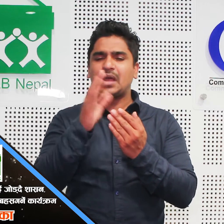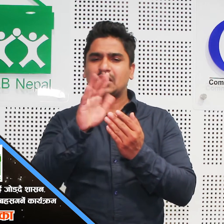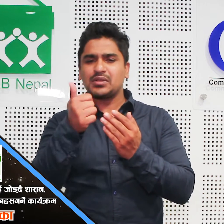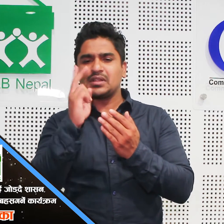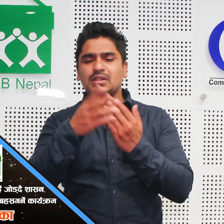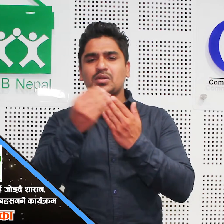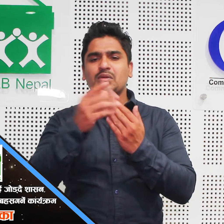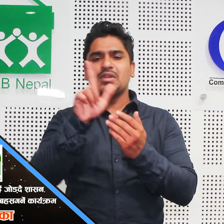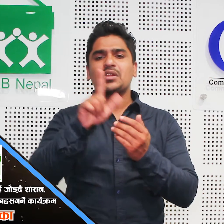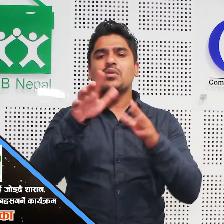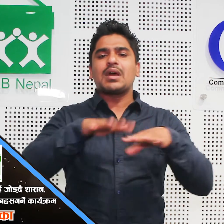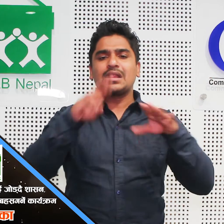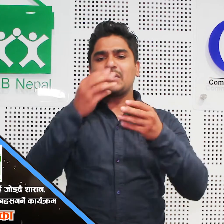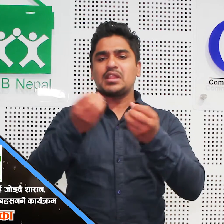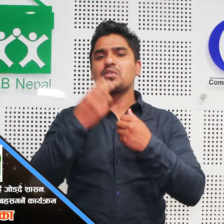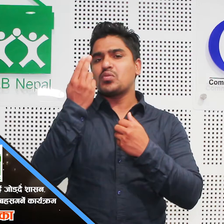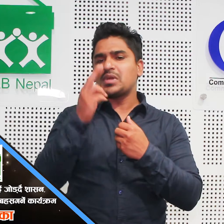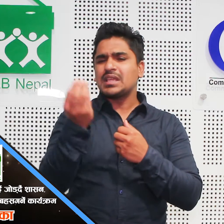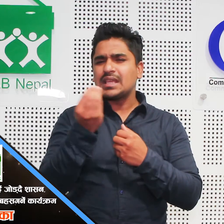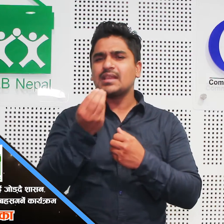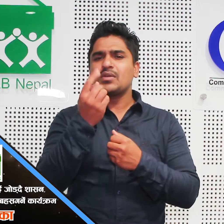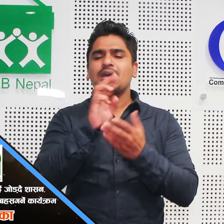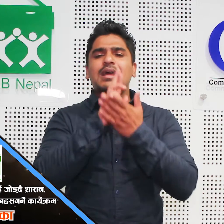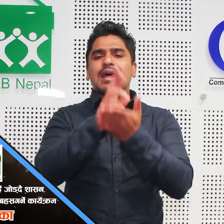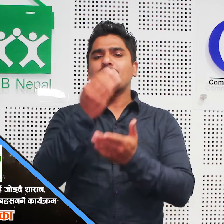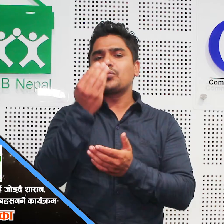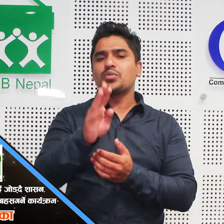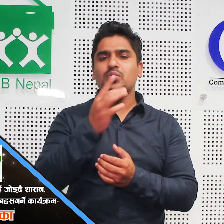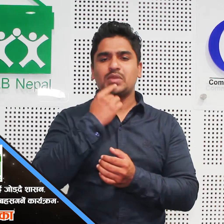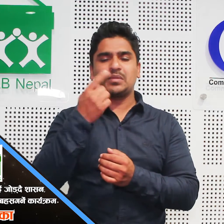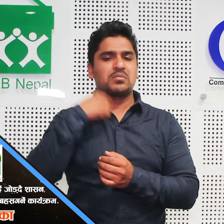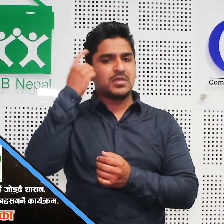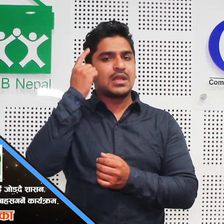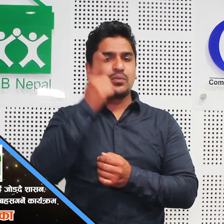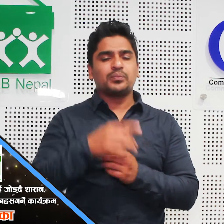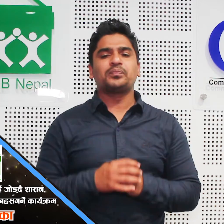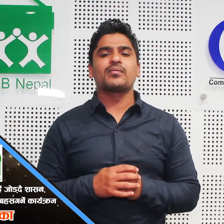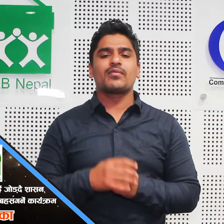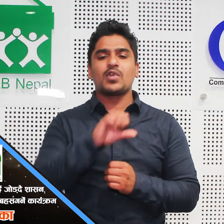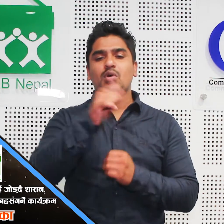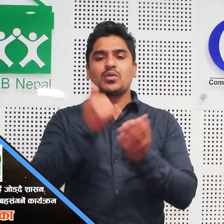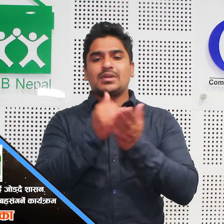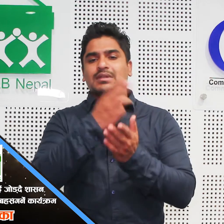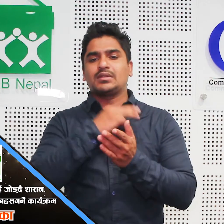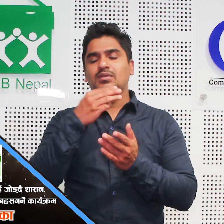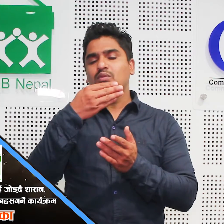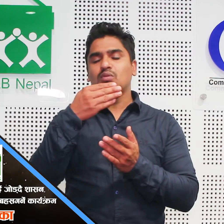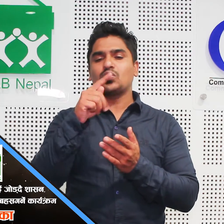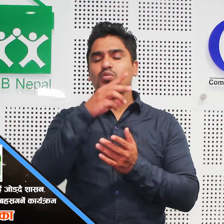रकम लिटरको आधारमा दिएको भए केही न केही एउटा राहत हुने थियो भन्ने चाहिँ मलाई लागेको छ। अर्का कृषक उमनाथ घिमिरेले पनि कोरोना